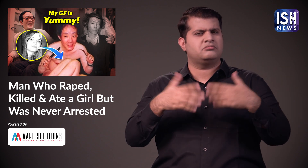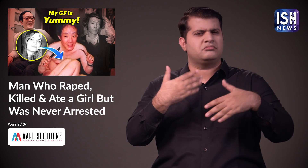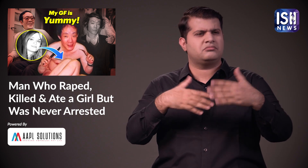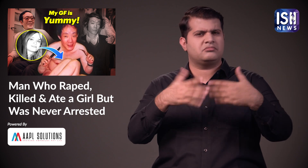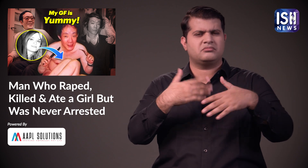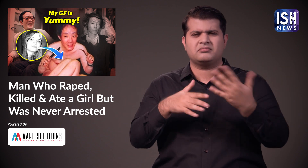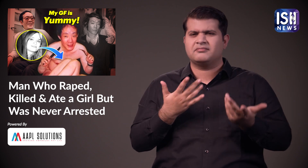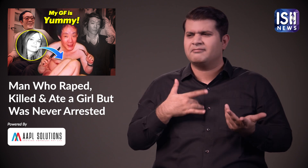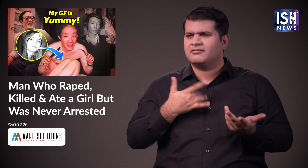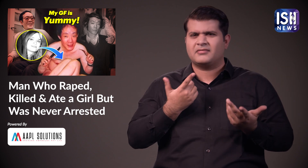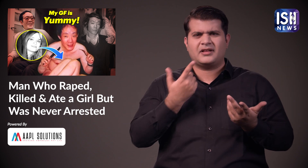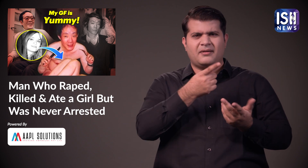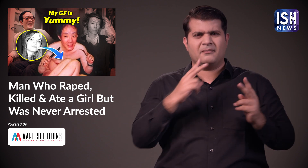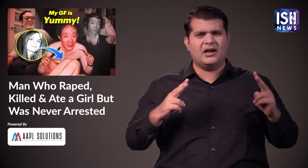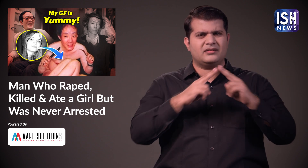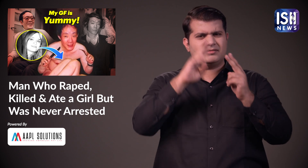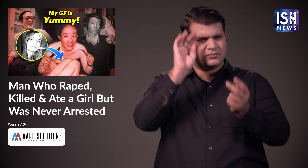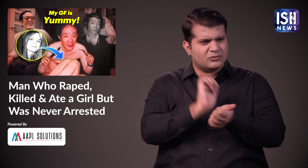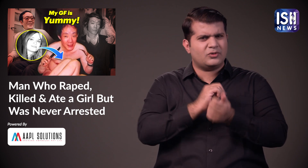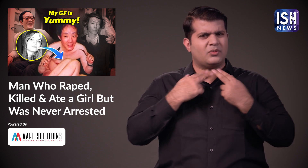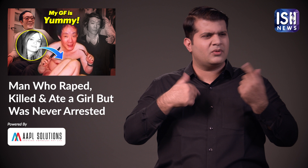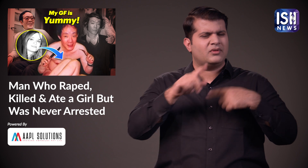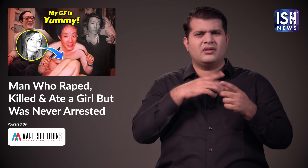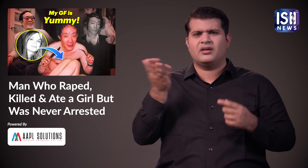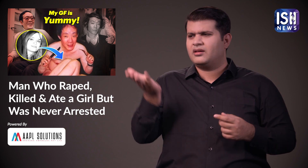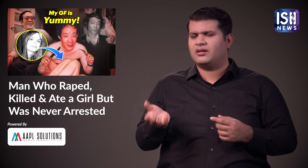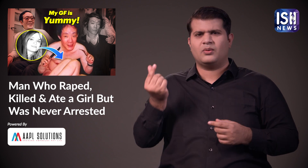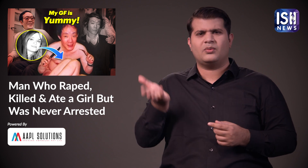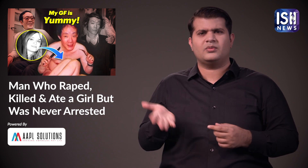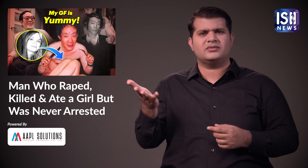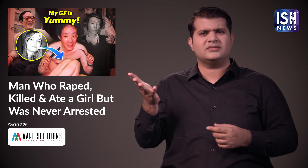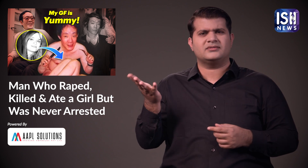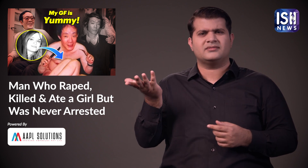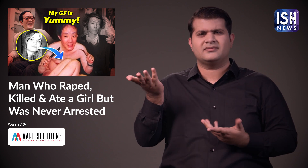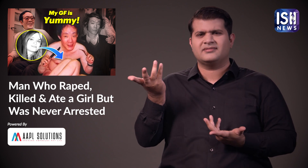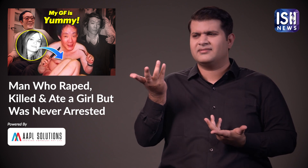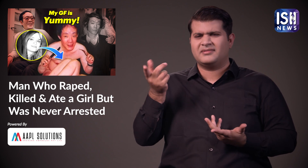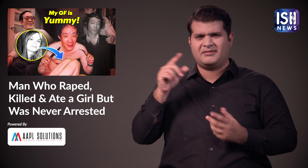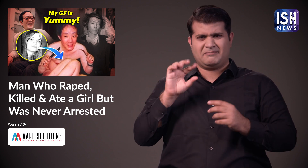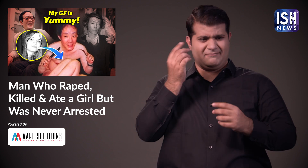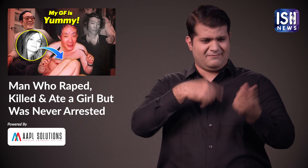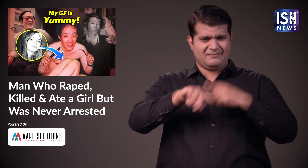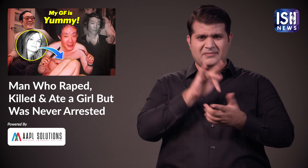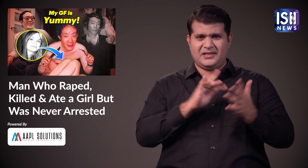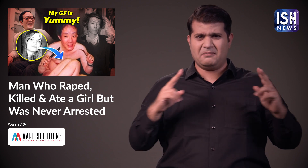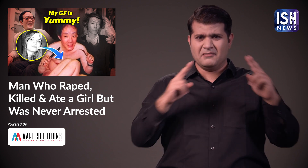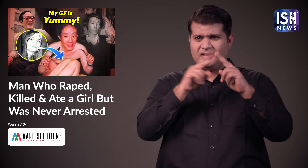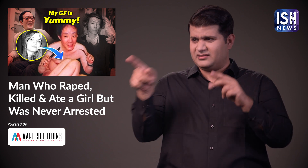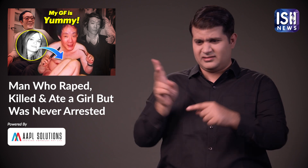बाद में पुलिस और अधिकारियों को लगा कि सगावा को पेरिस में रखने की कोई ज़रूरत नहीं है। नरभक्षण के उसके अपराध